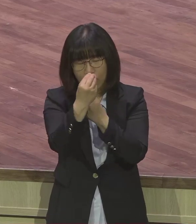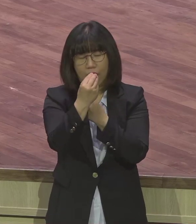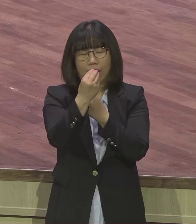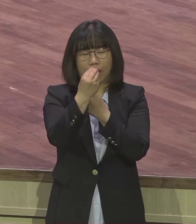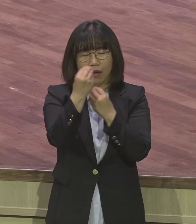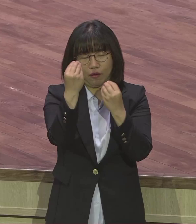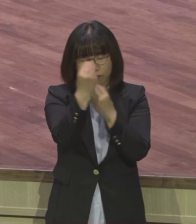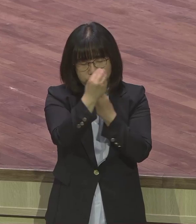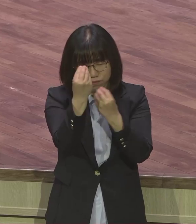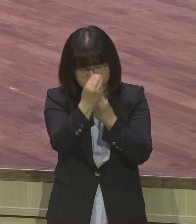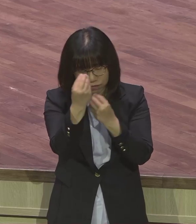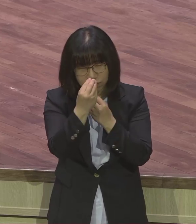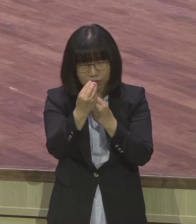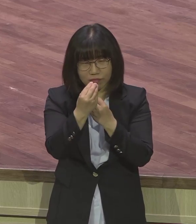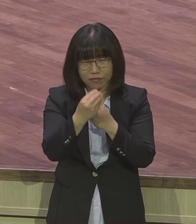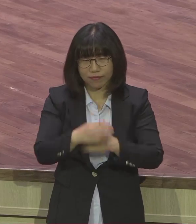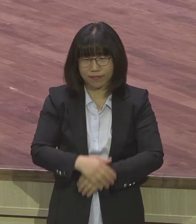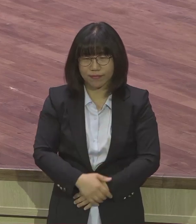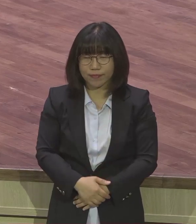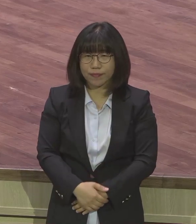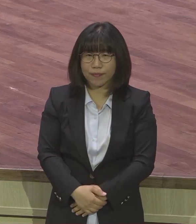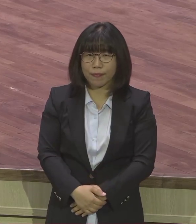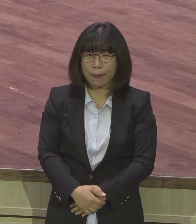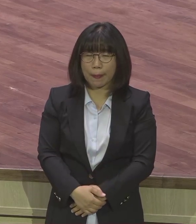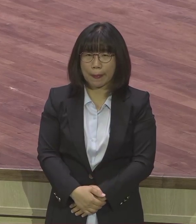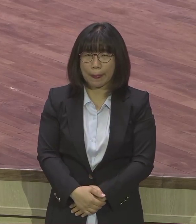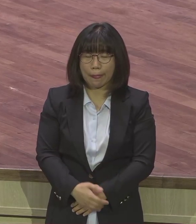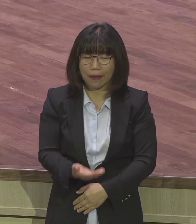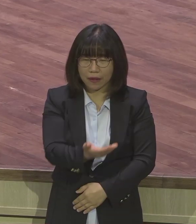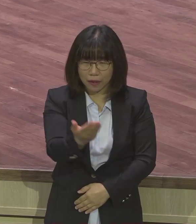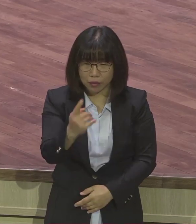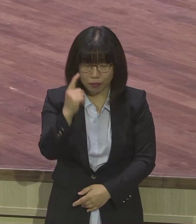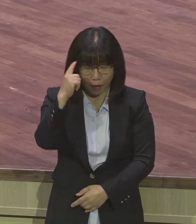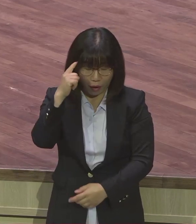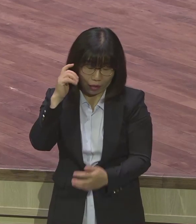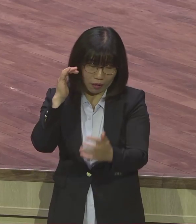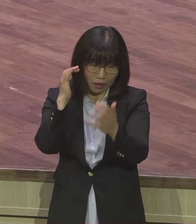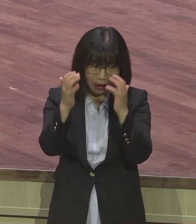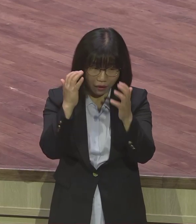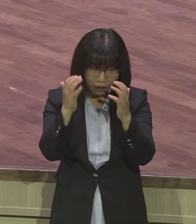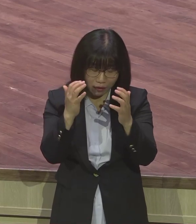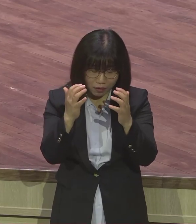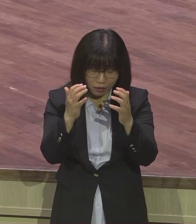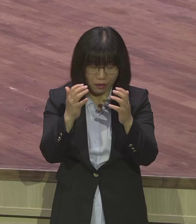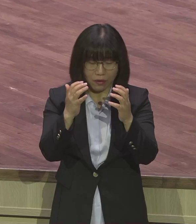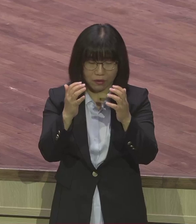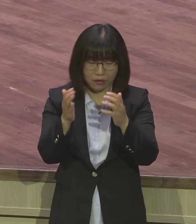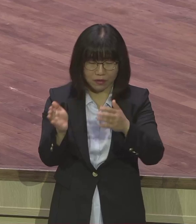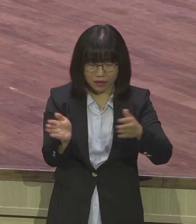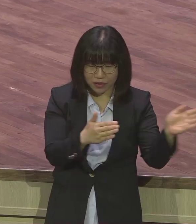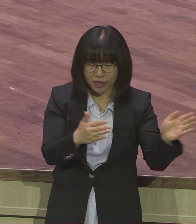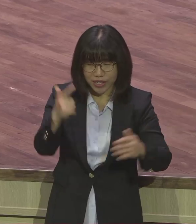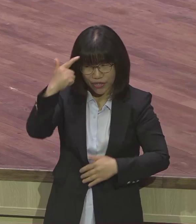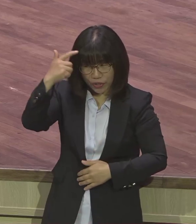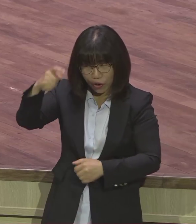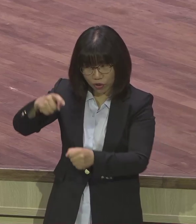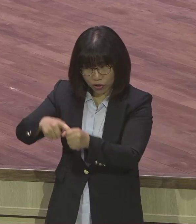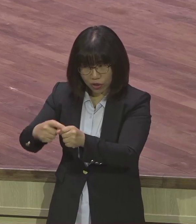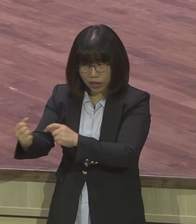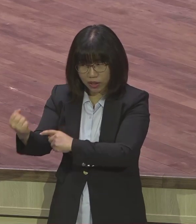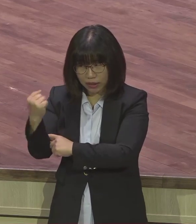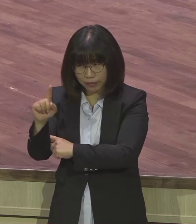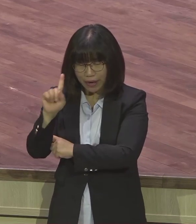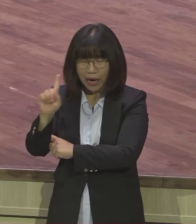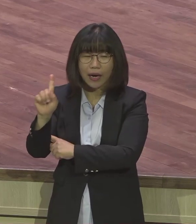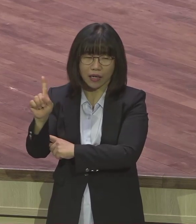몽롱하게 만들어요. 정신없이 만들어요. 헷갈리게 만들어요. 그런데 영적인 삶은 아주 단순합니다.